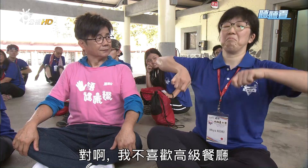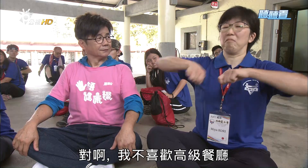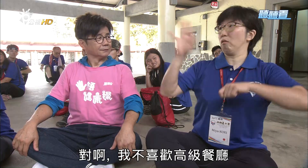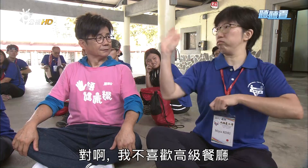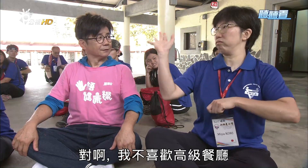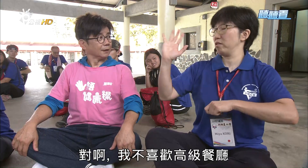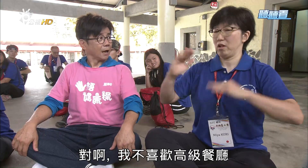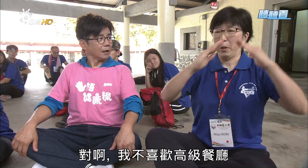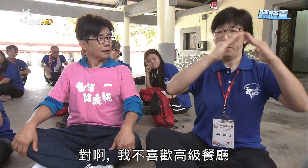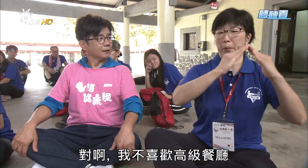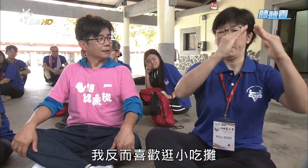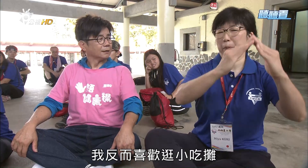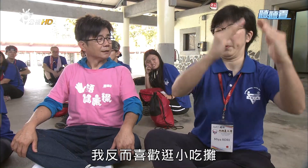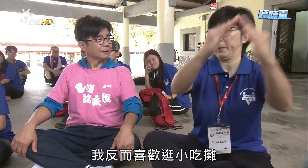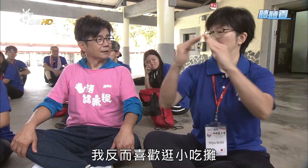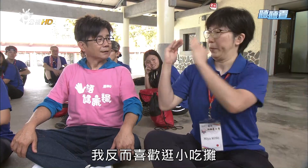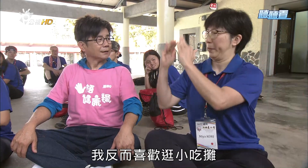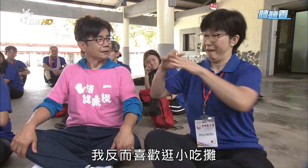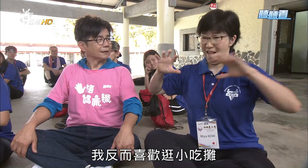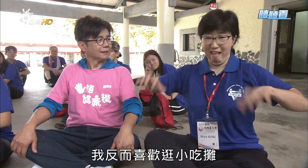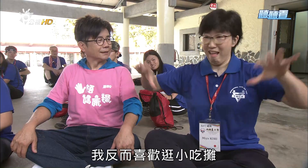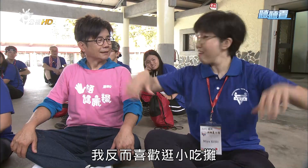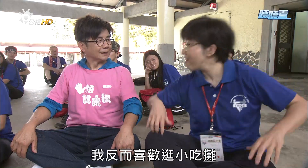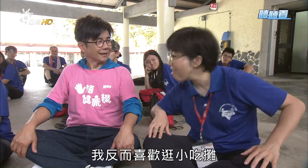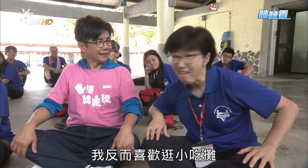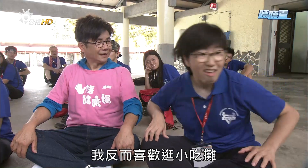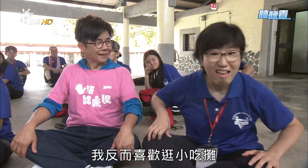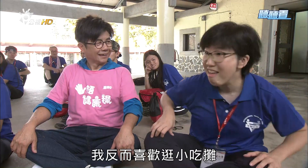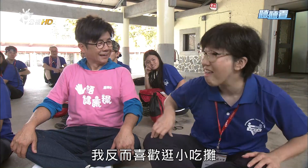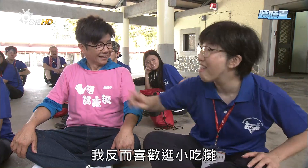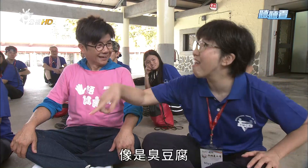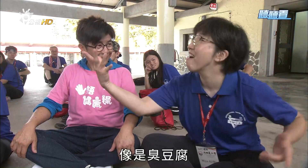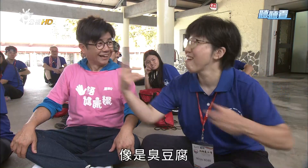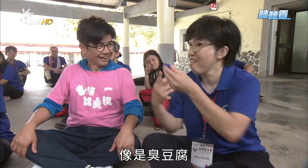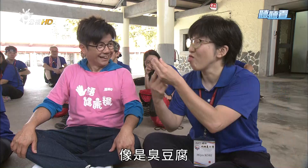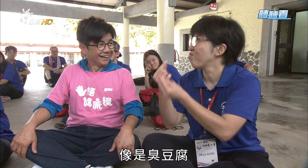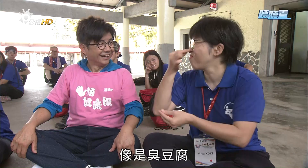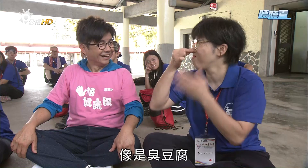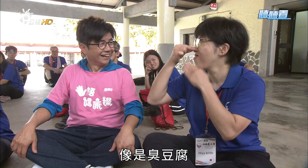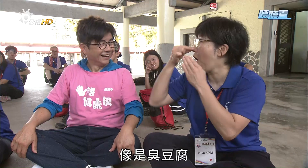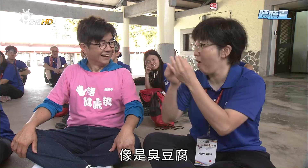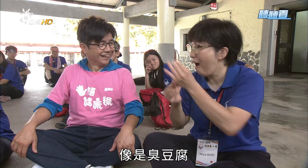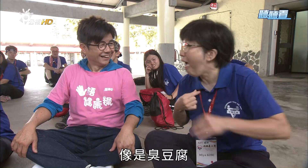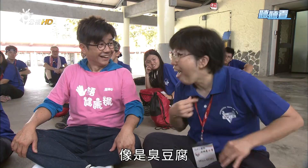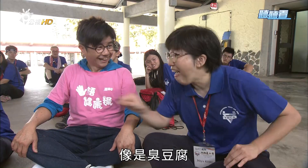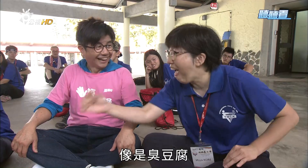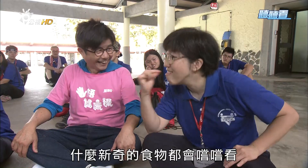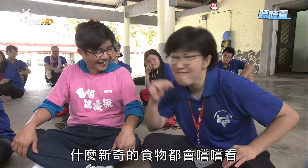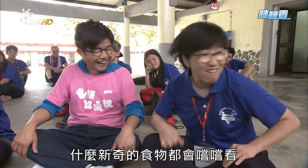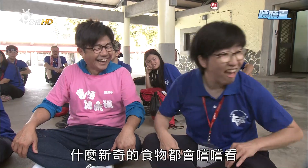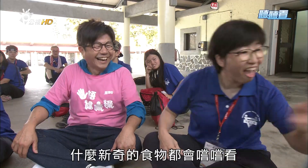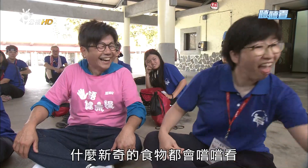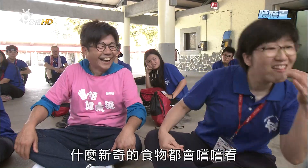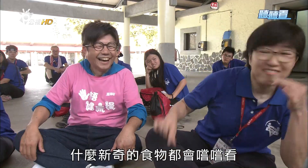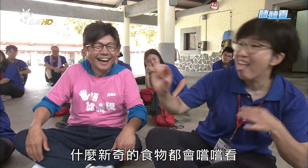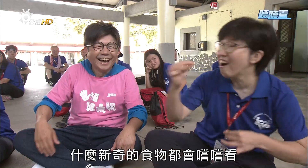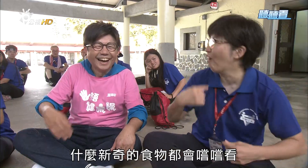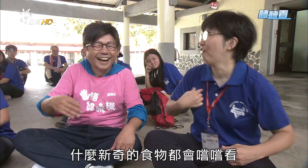餐厅，我反而喜欢逛小吃摊，像是臭豆腐啊，什么新奇的食物啊，都会常常